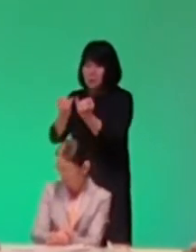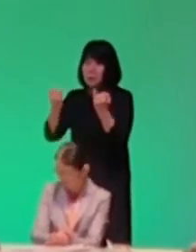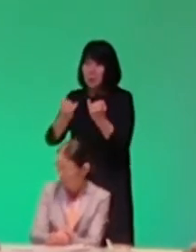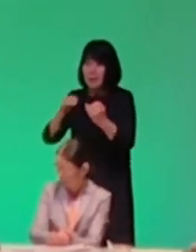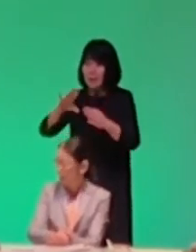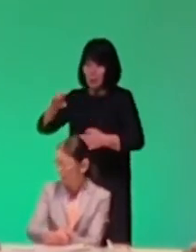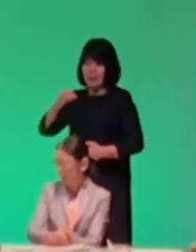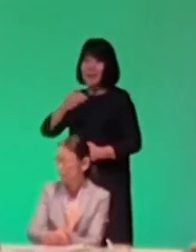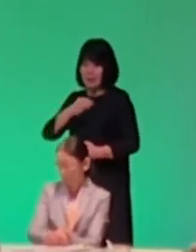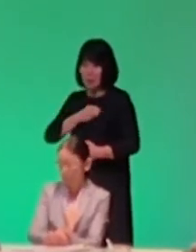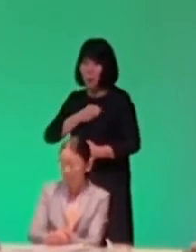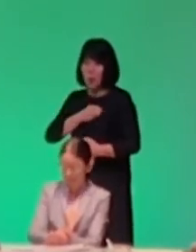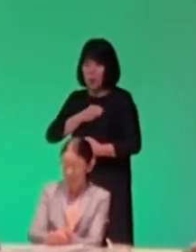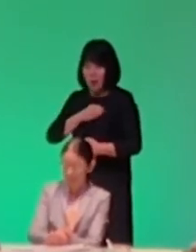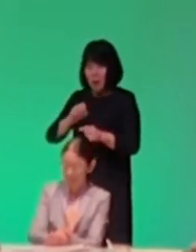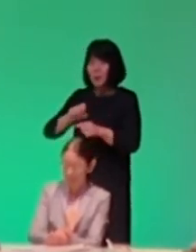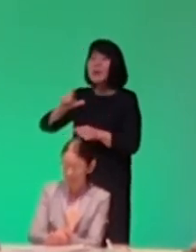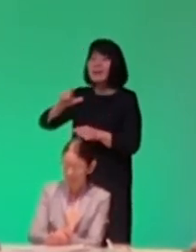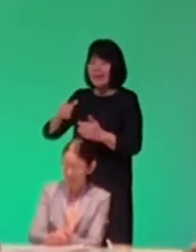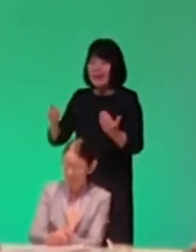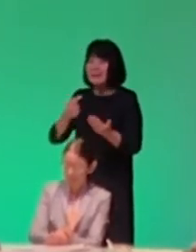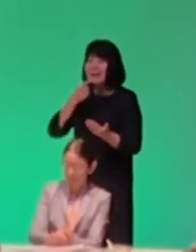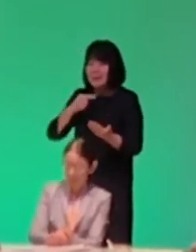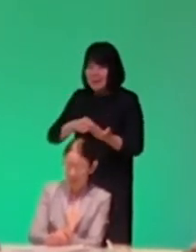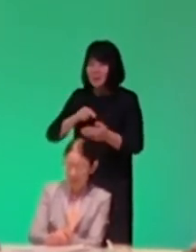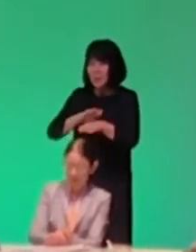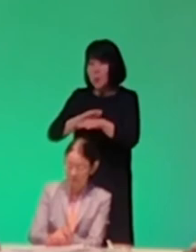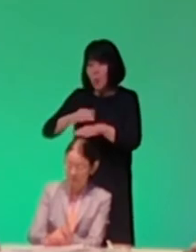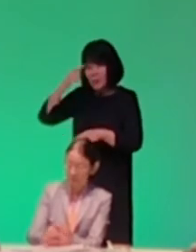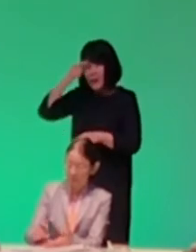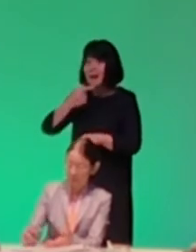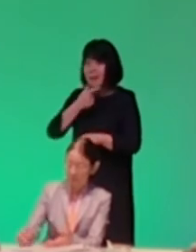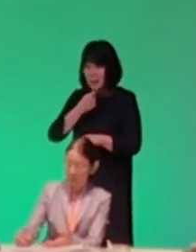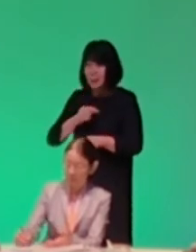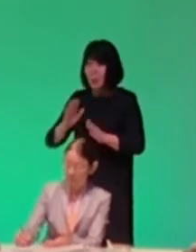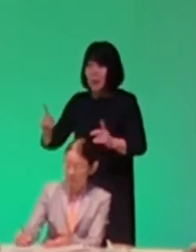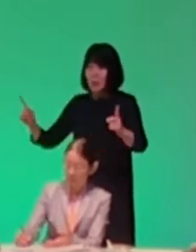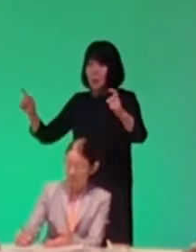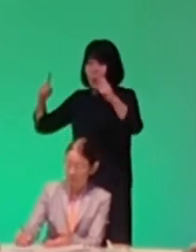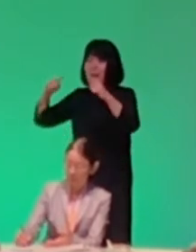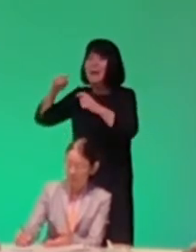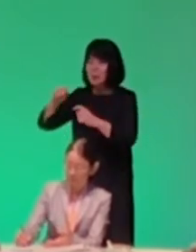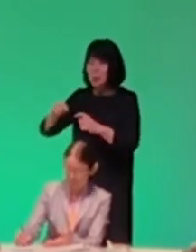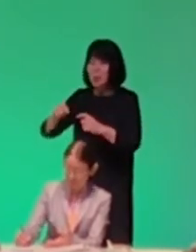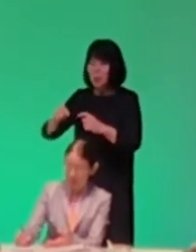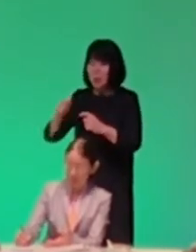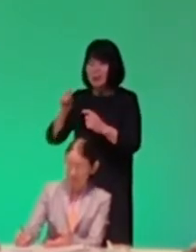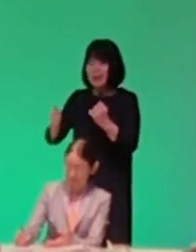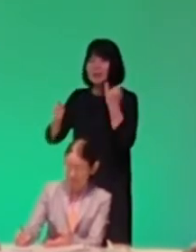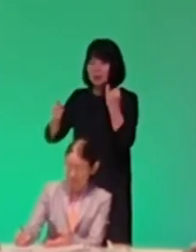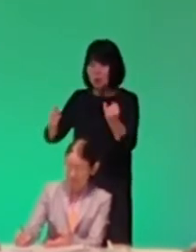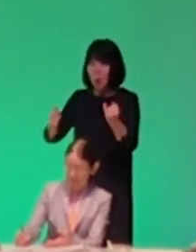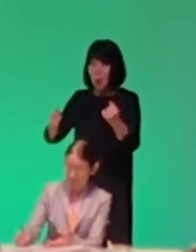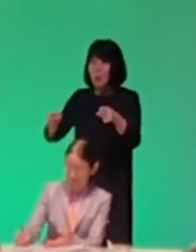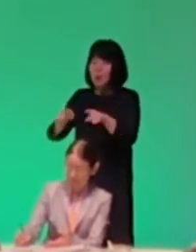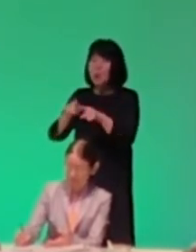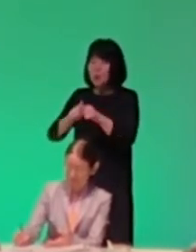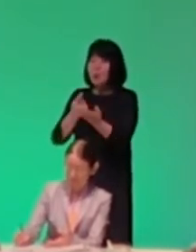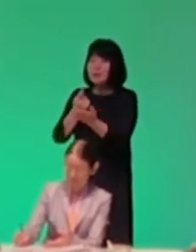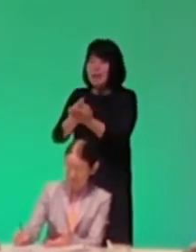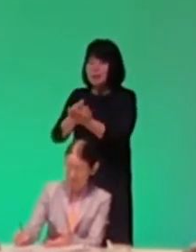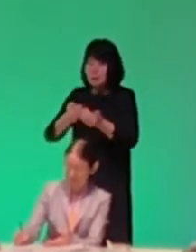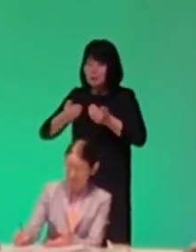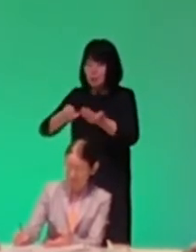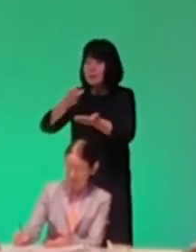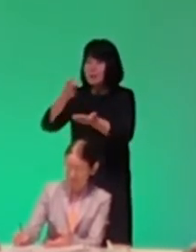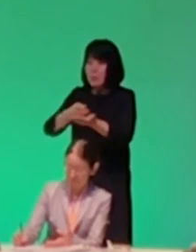議員が割りやすい国にしたいということで、今国会に政治分野における男女共同参画の促進法